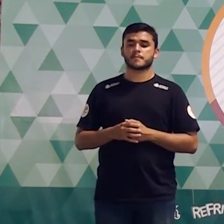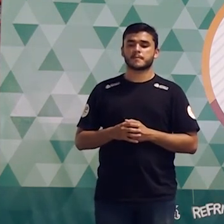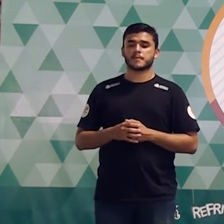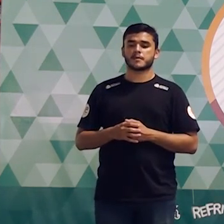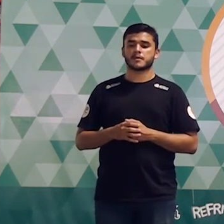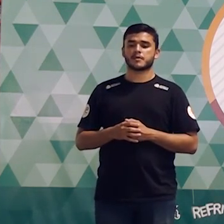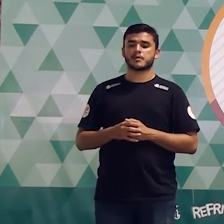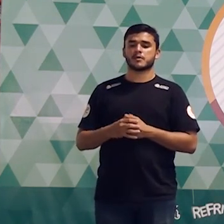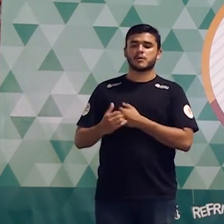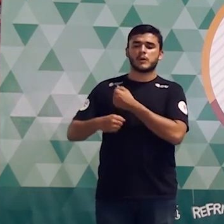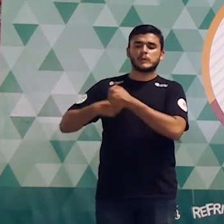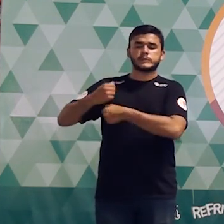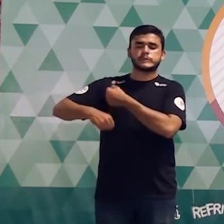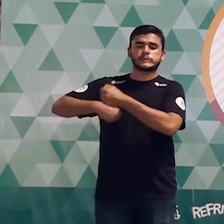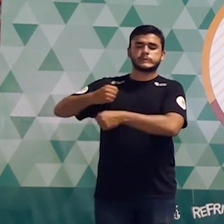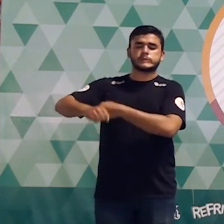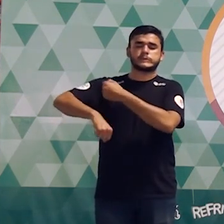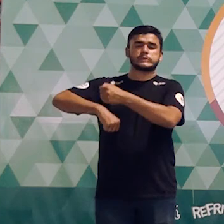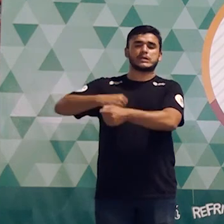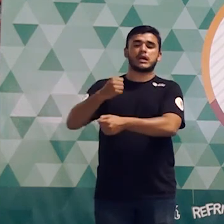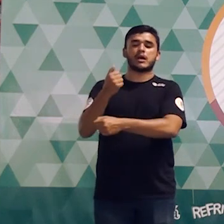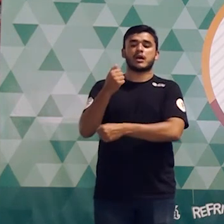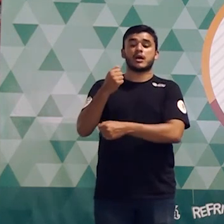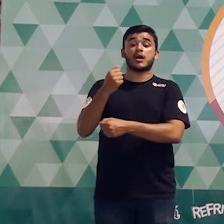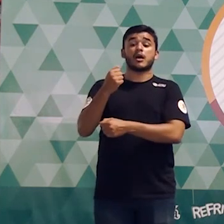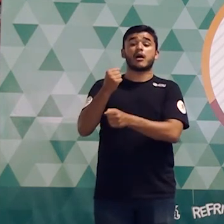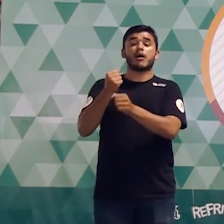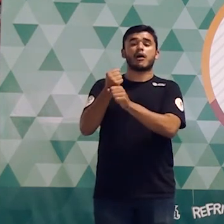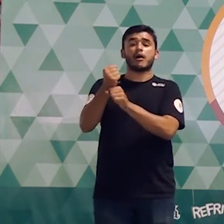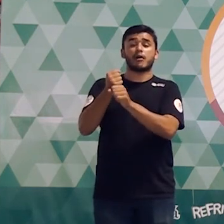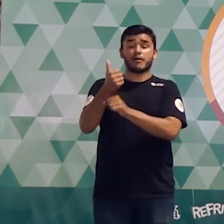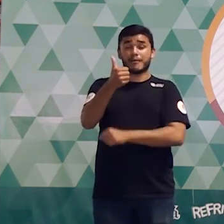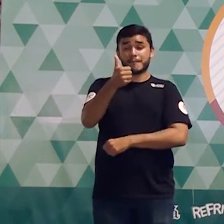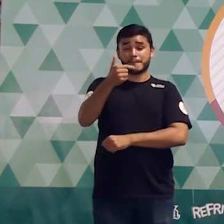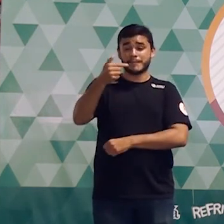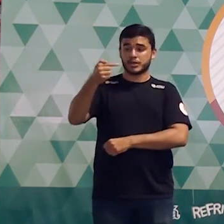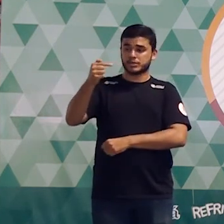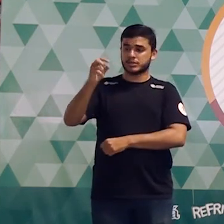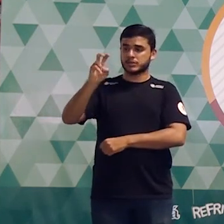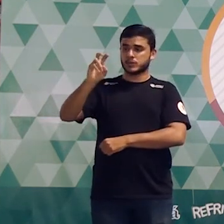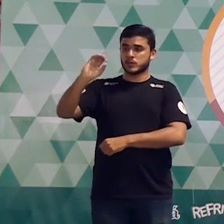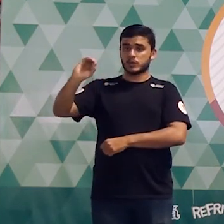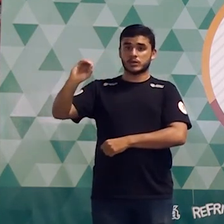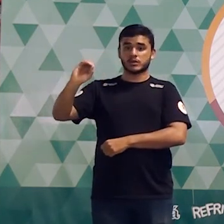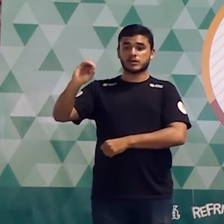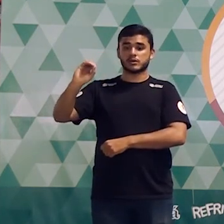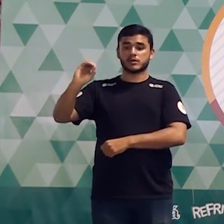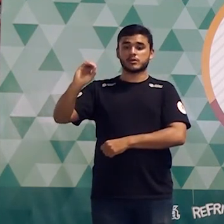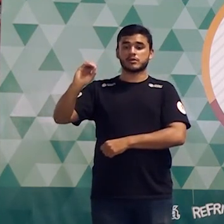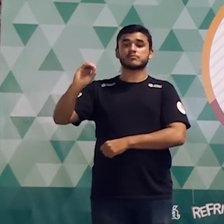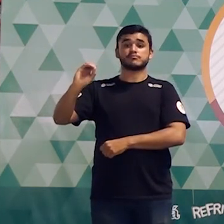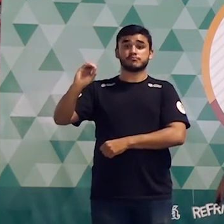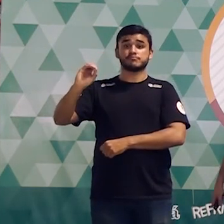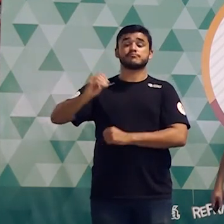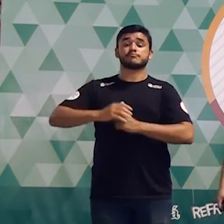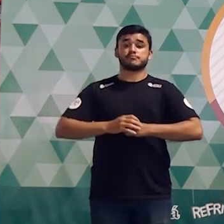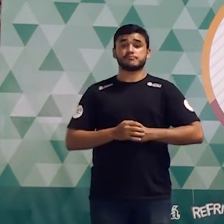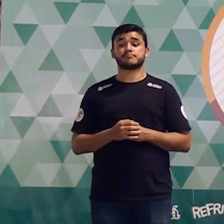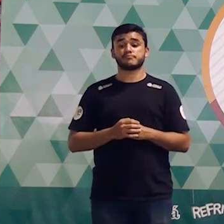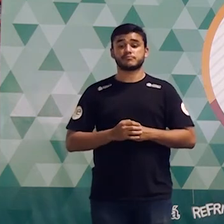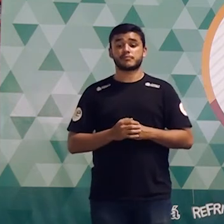dobrando lá por volta de 1750. Ainda assim, é muito tempo, né? 16 séculos, basicamente.